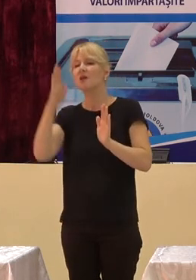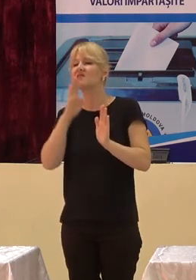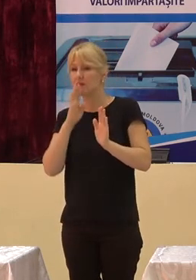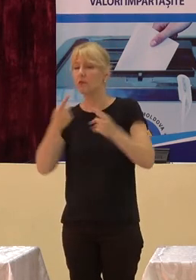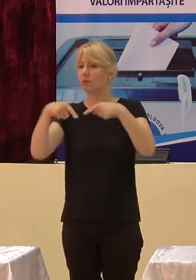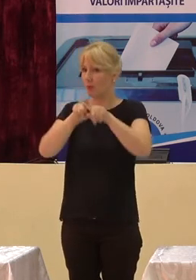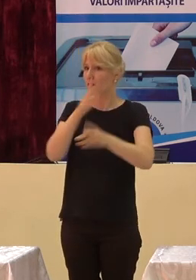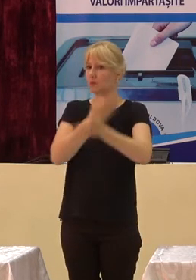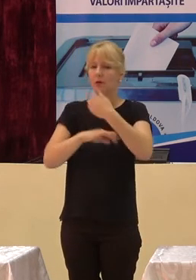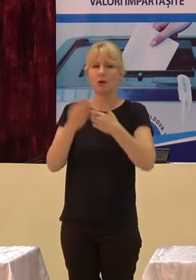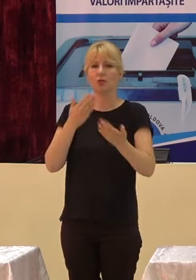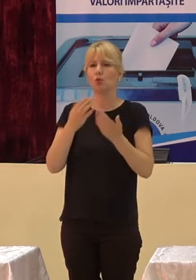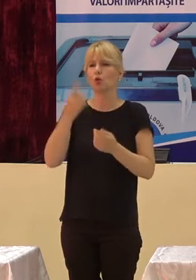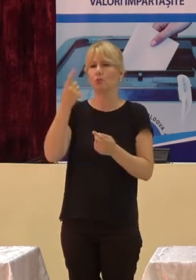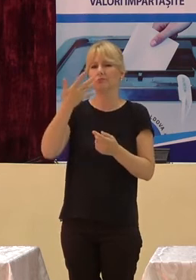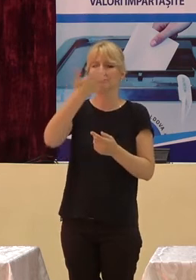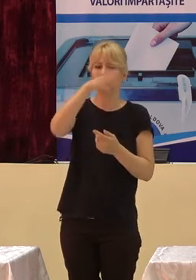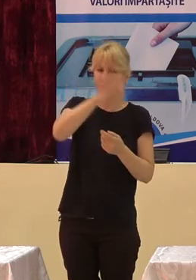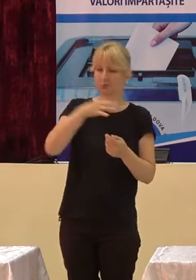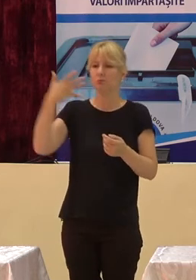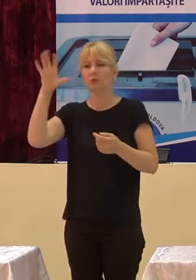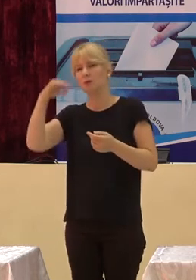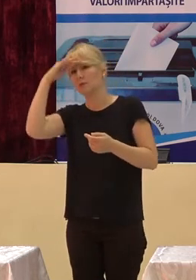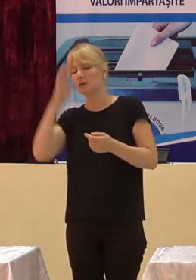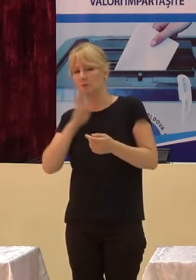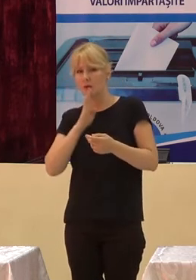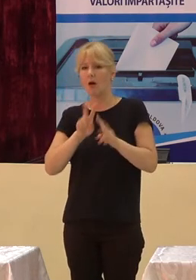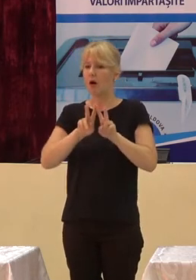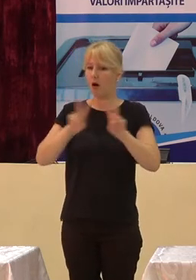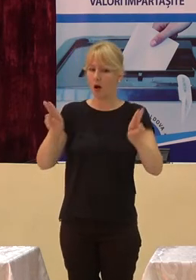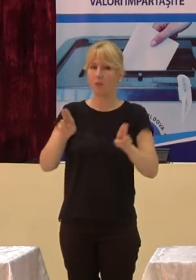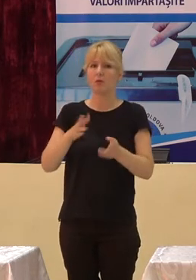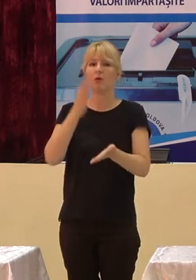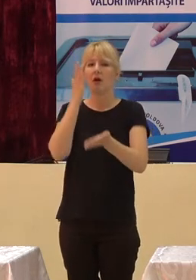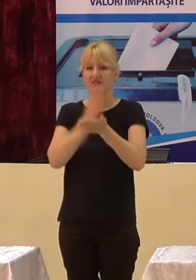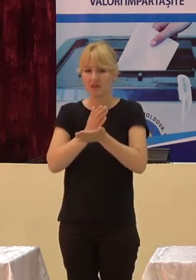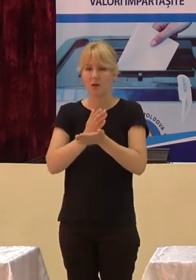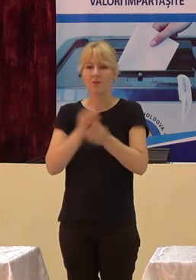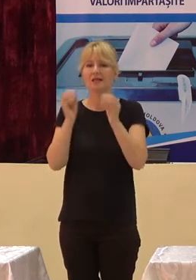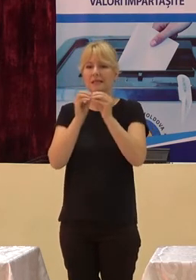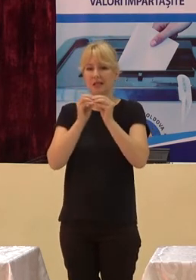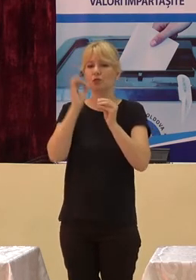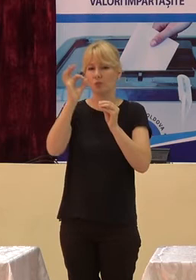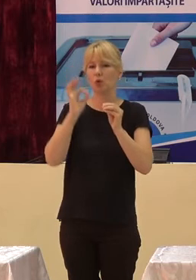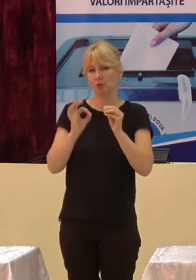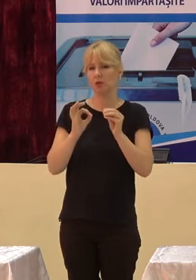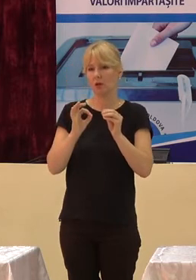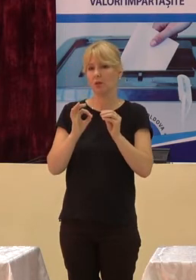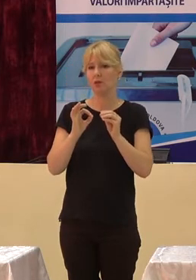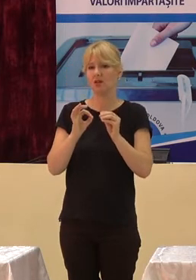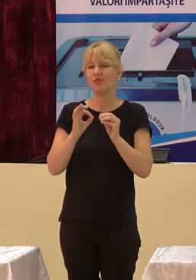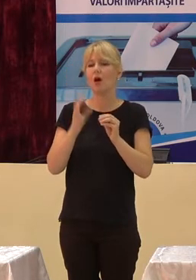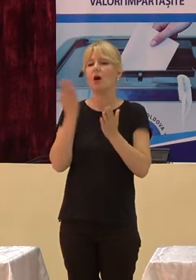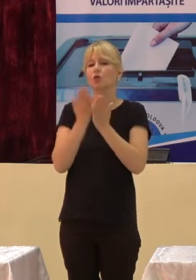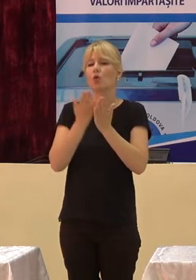este 100%, 50-50, bărbat-femeie, bărbat-femeie, avem, am zis, 10%, circa 10% persoane